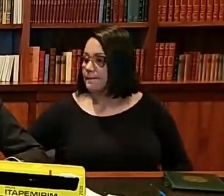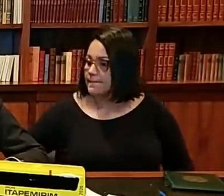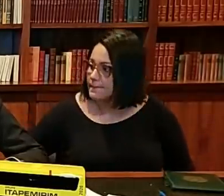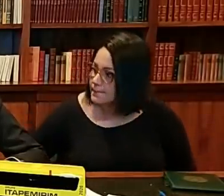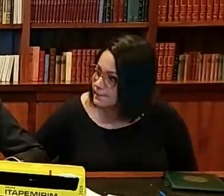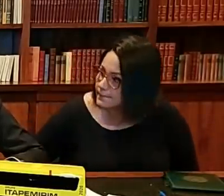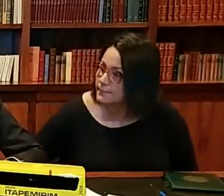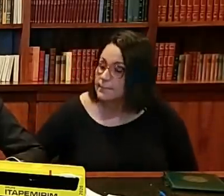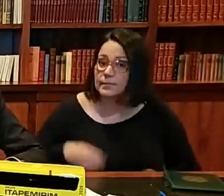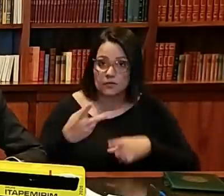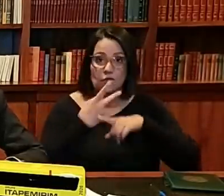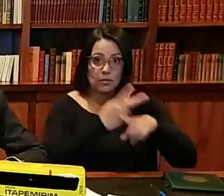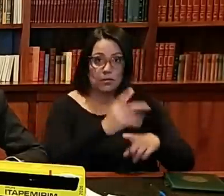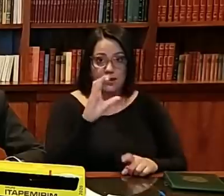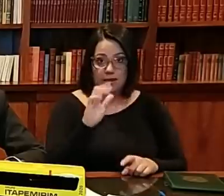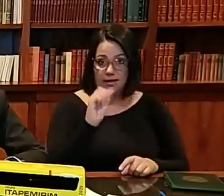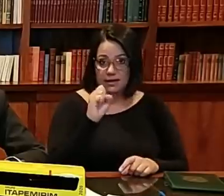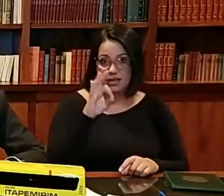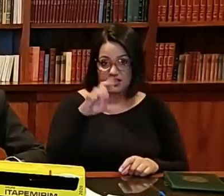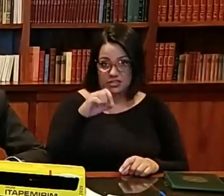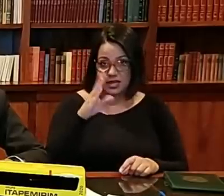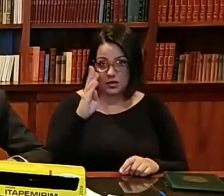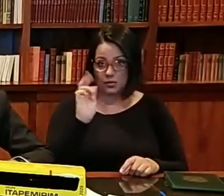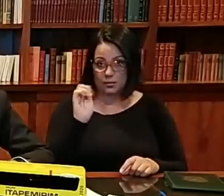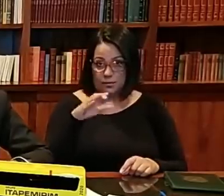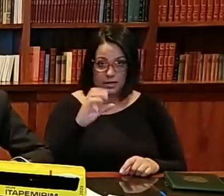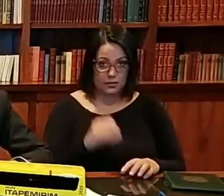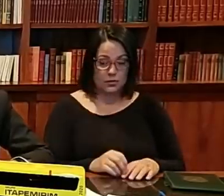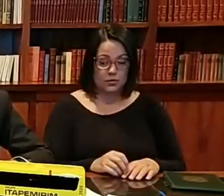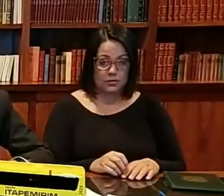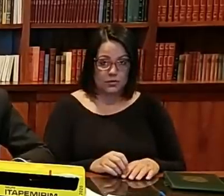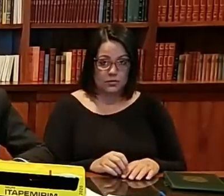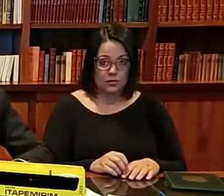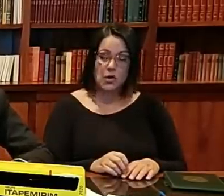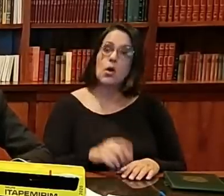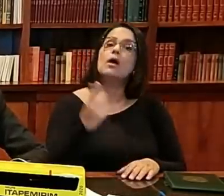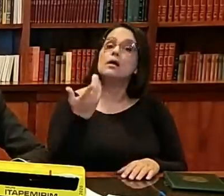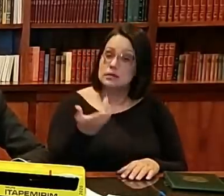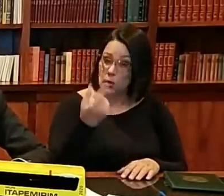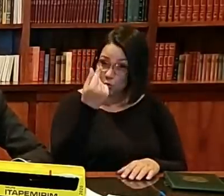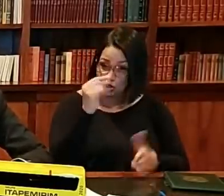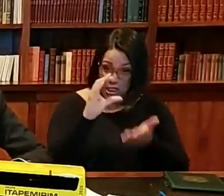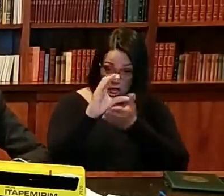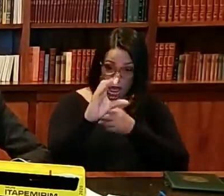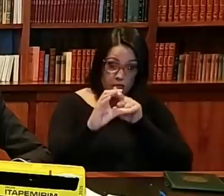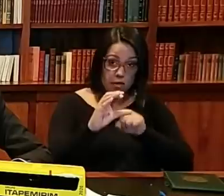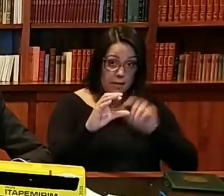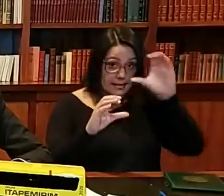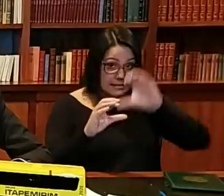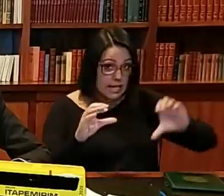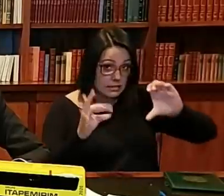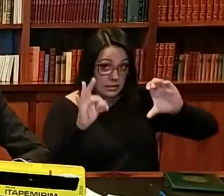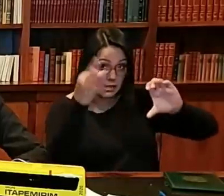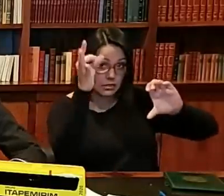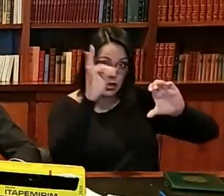O que é o Castelo? É o Castelo Branco, né? Olha, recurso para ciência e tecnologia é um investimento que ele multiplica